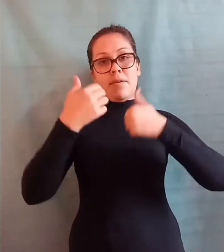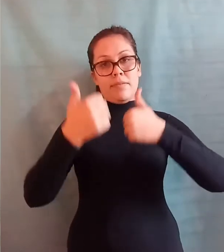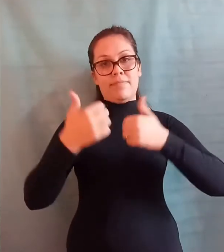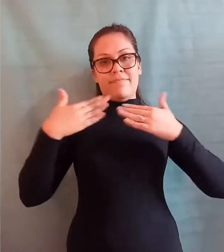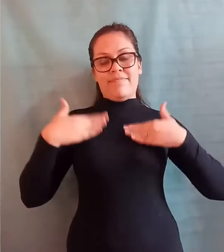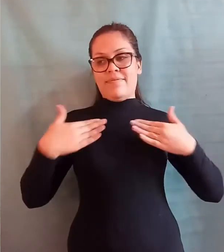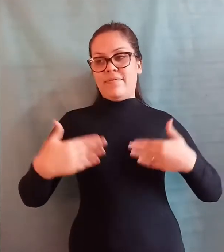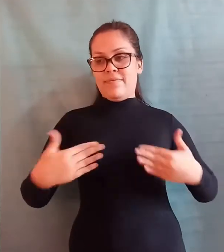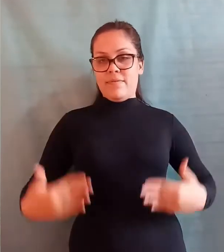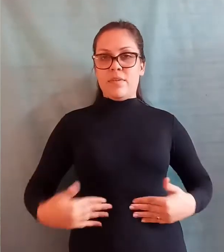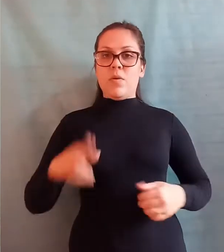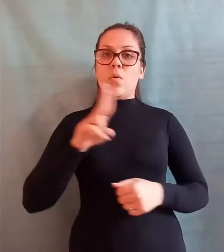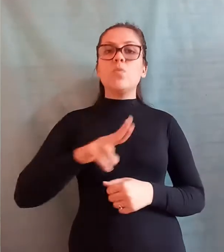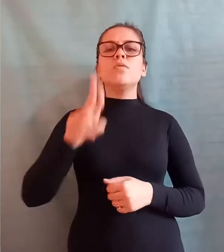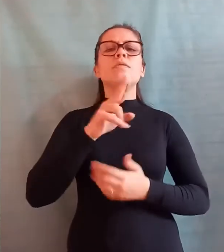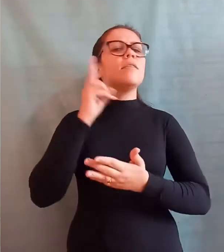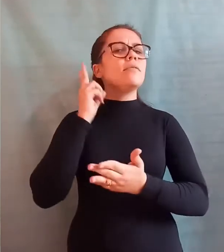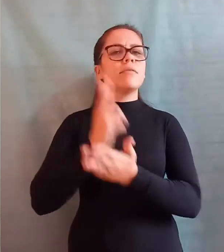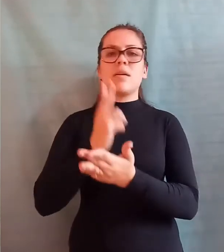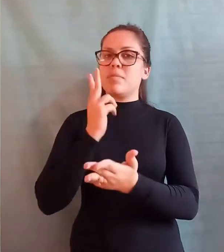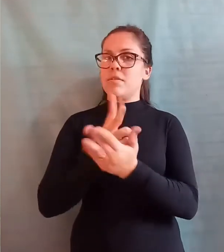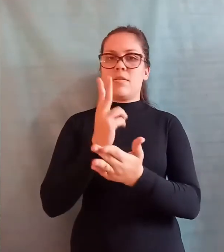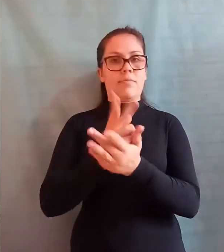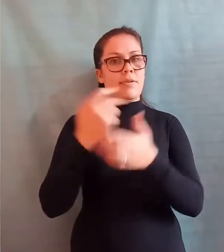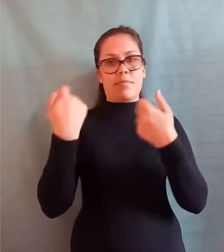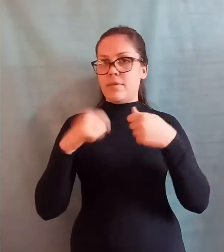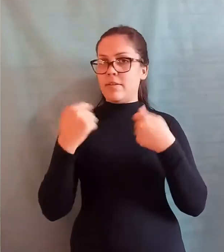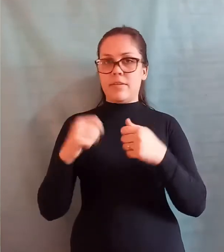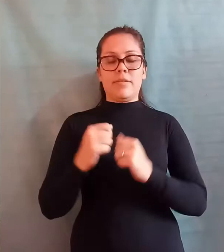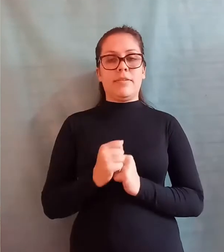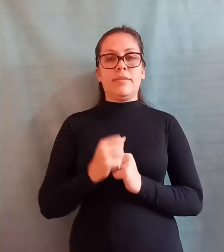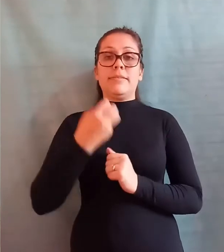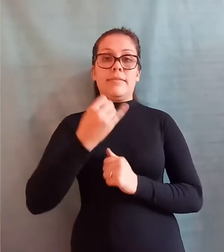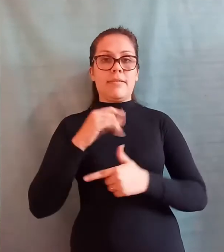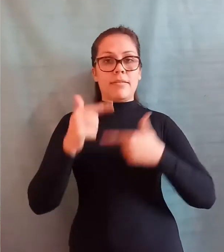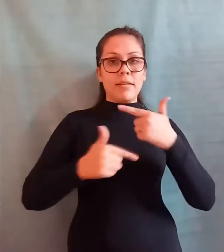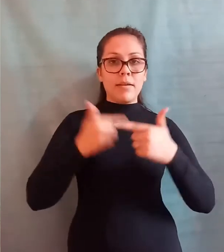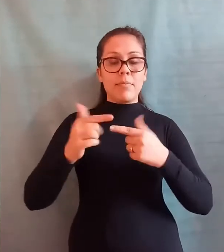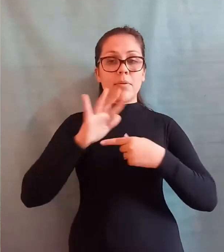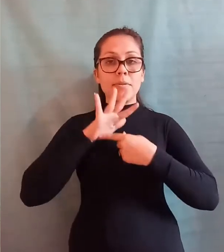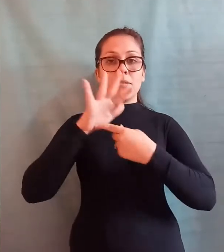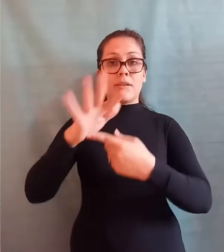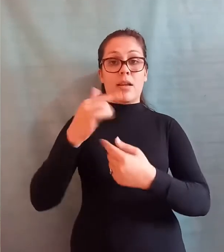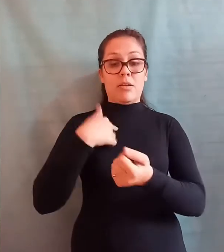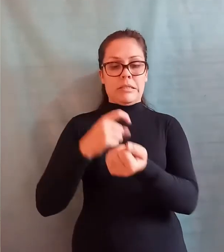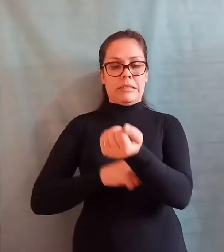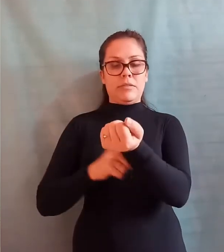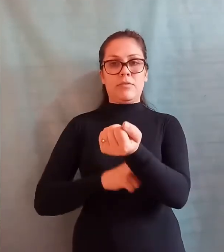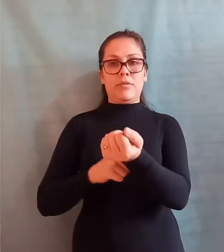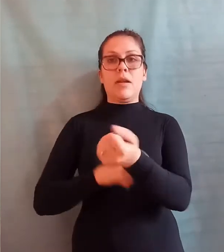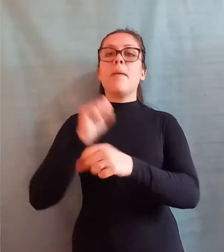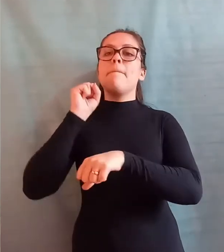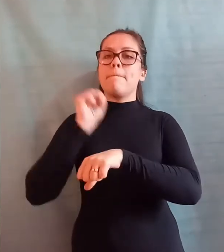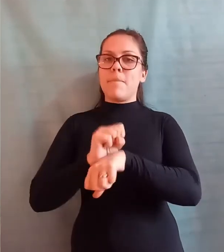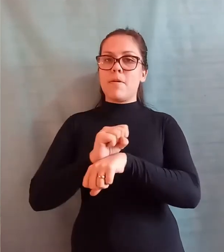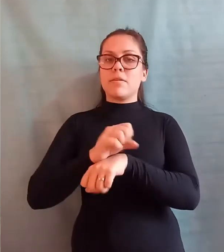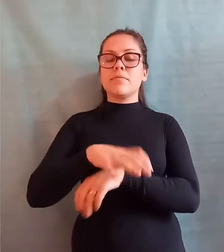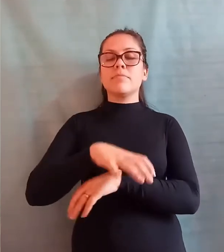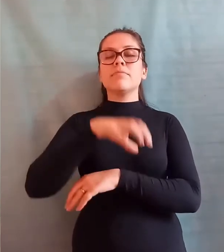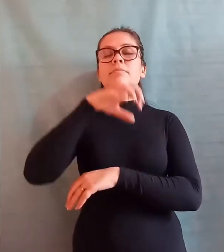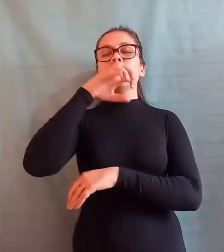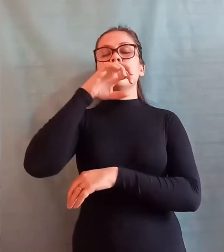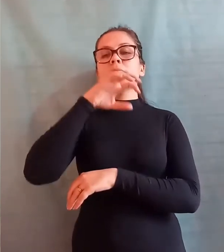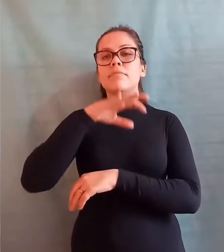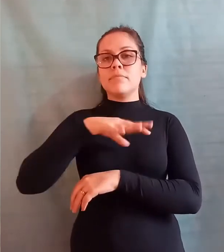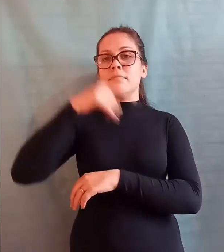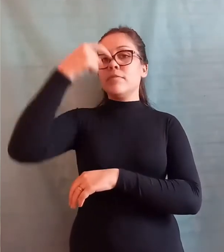bem-estar. Então, que vocês vão usar sempre que precisarem. Tem que apresentar um trabalho e tá nervoso? Pare e faz uma